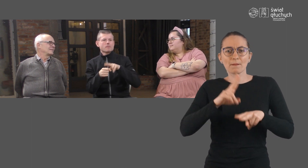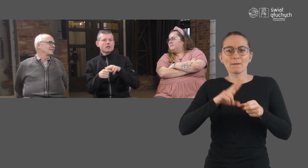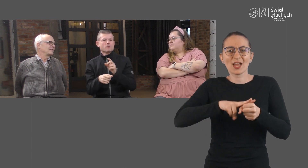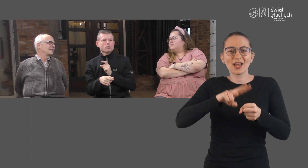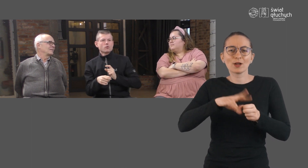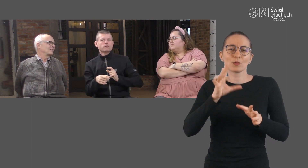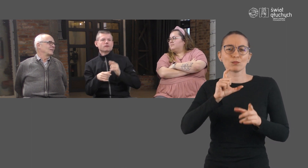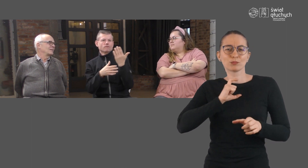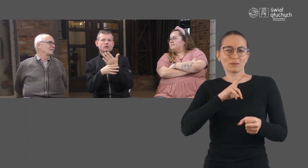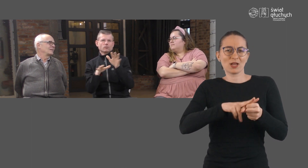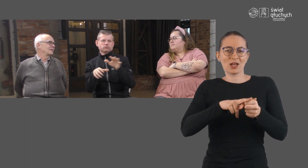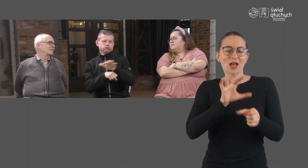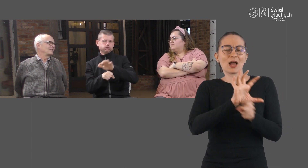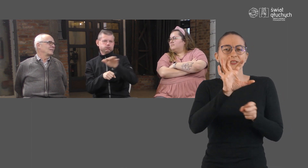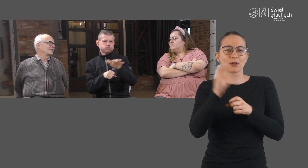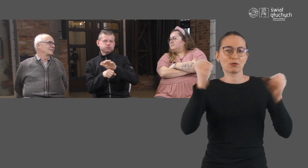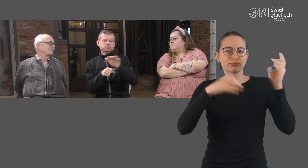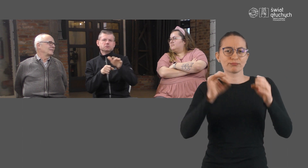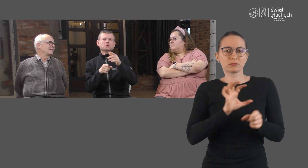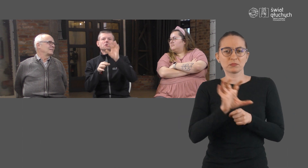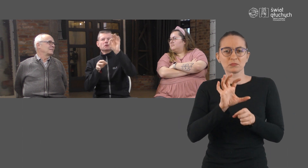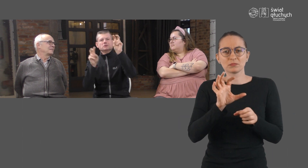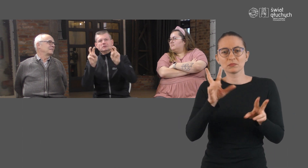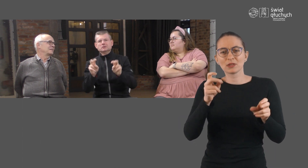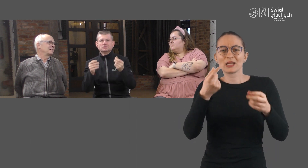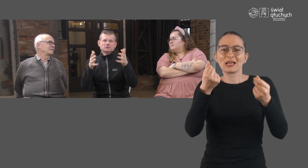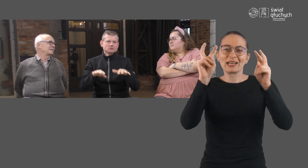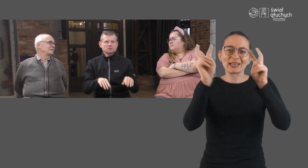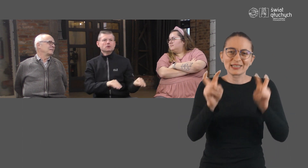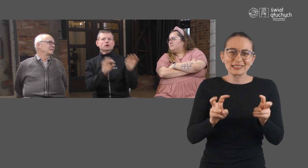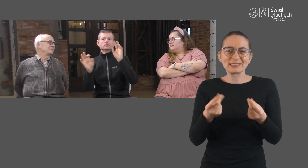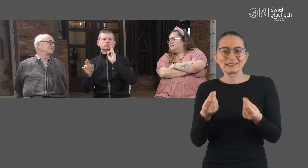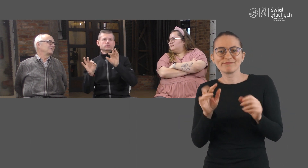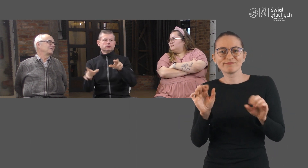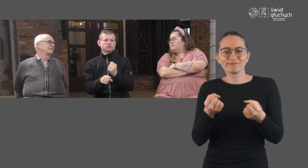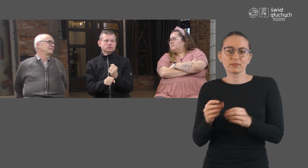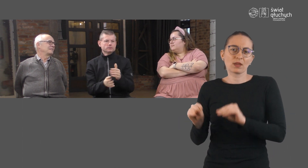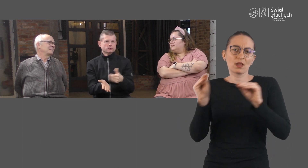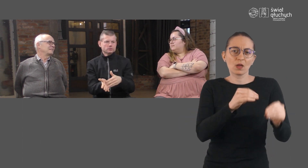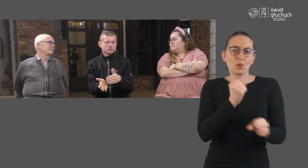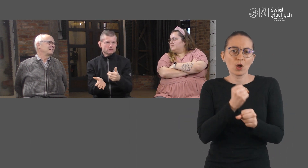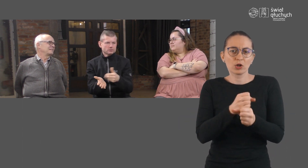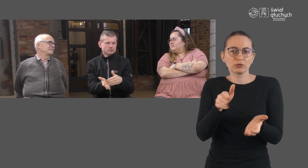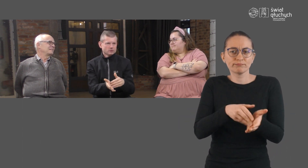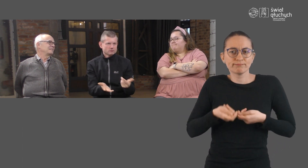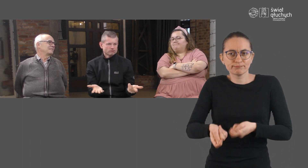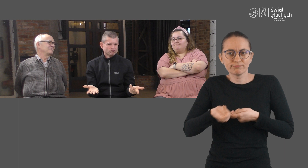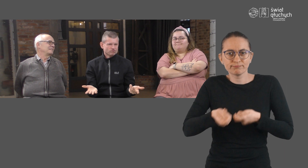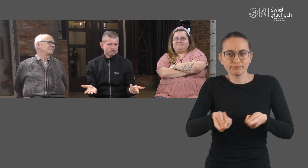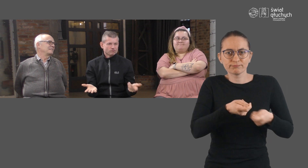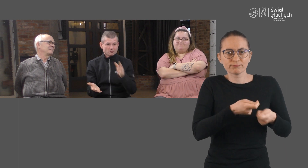znowu przeniosłam, w meblach biurowych na produkcji pracowałam, tam był znowu kryzys, upadła ta firma,